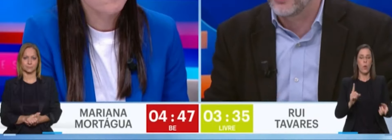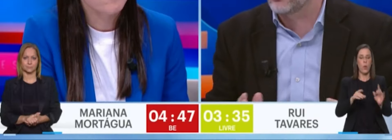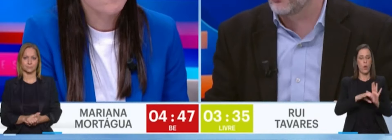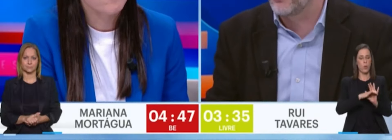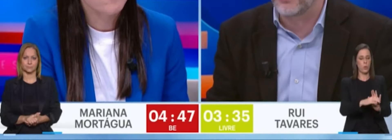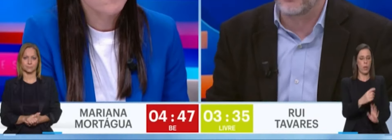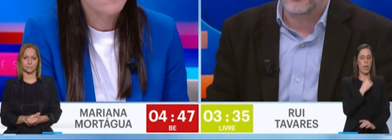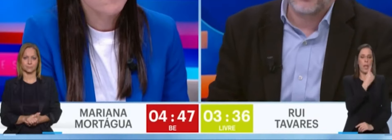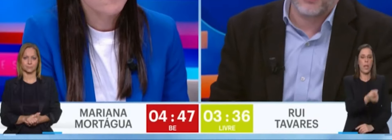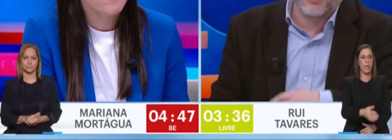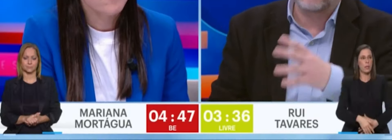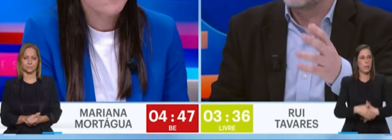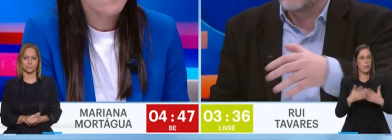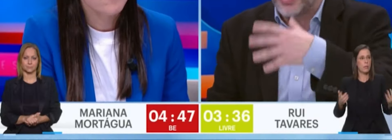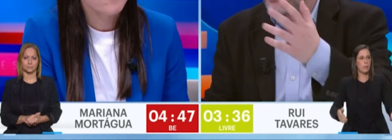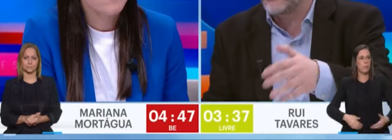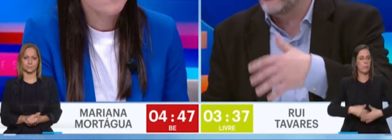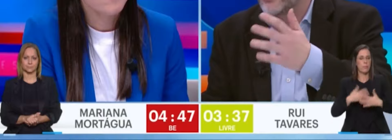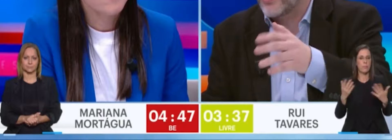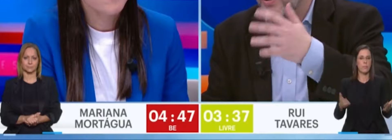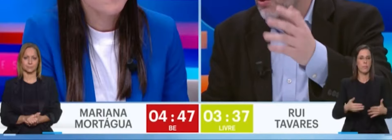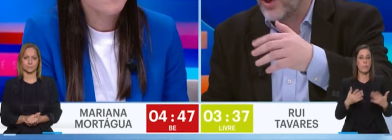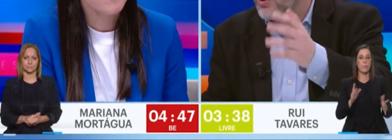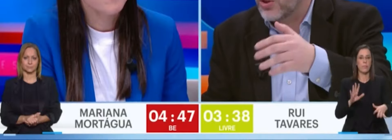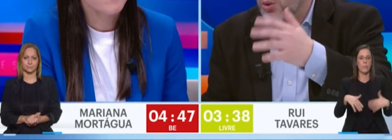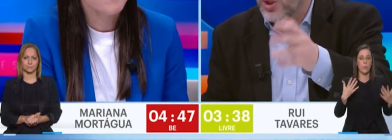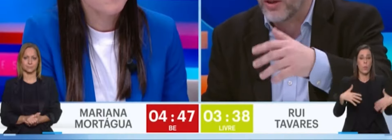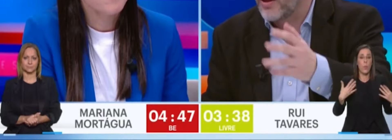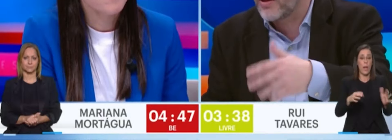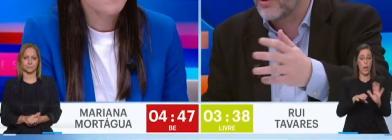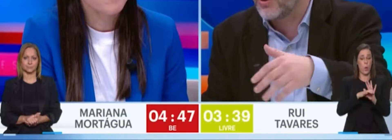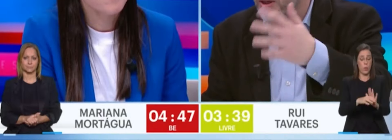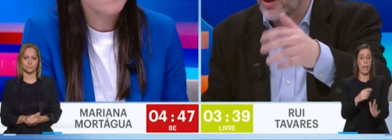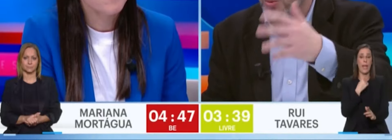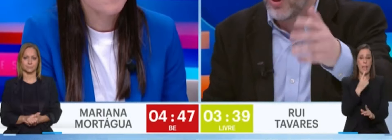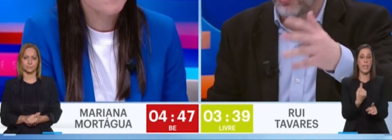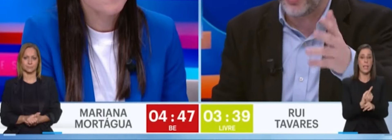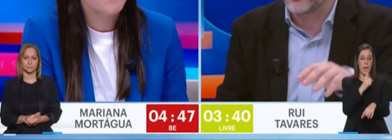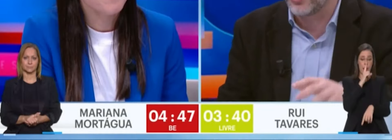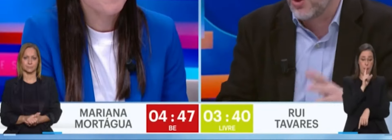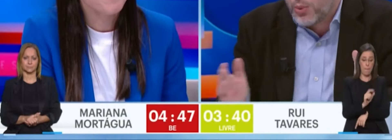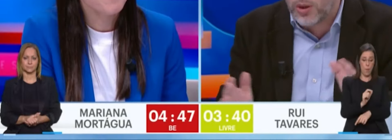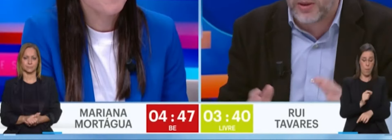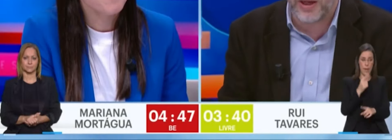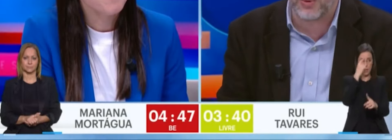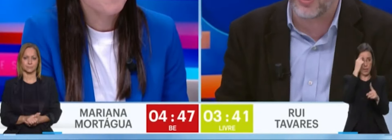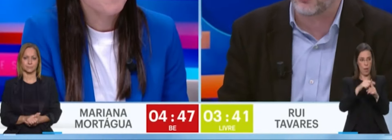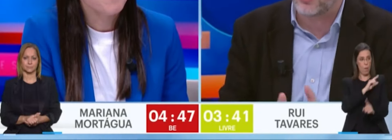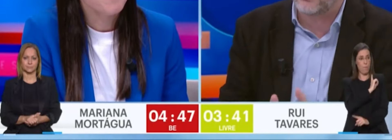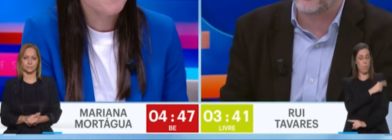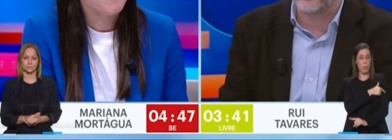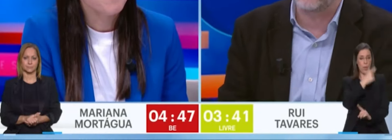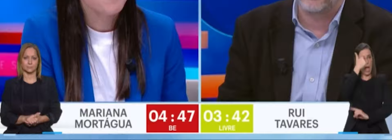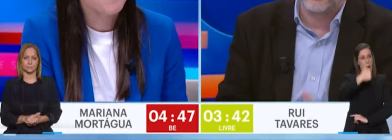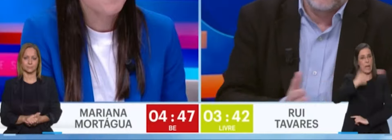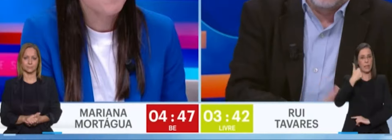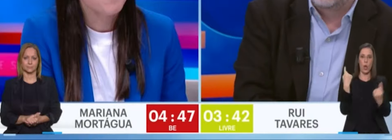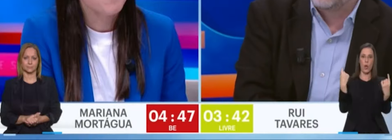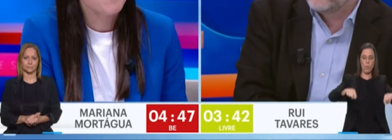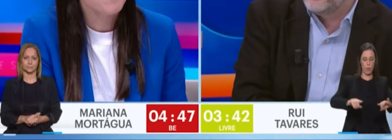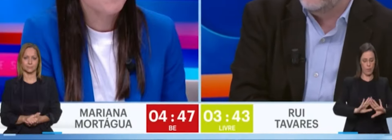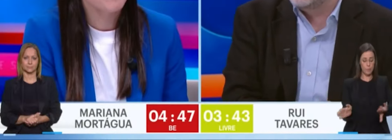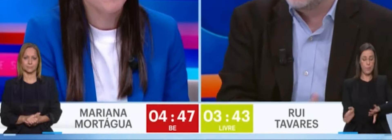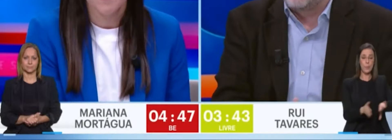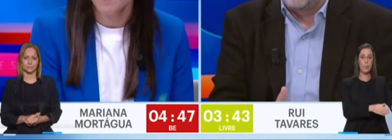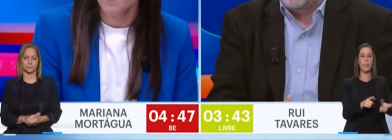chega diz sobre eh bem enfim o quer que o quer que seja que o chega tenha que dizer naquele momento para atingir o poder que é a única coisa que lhes interessa